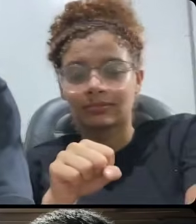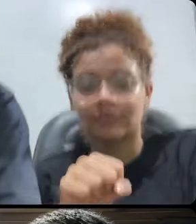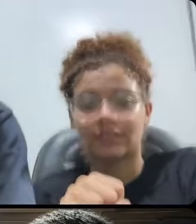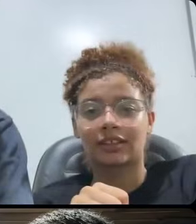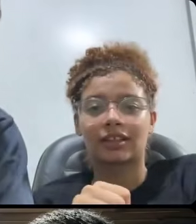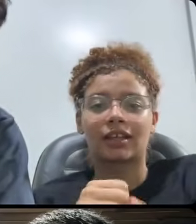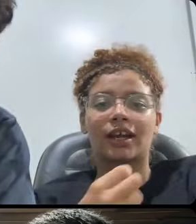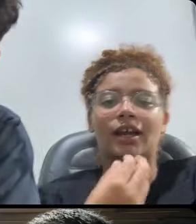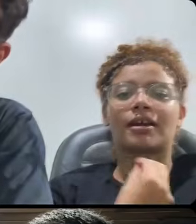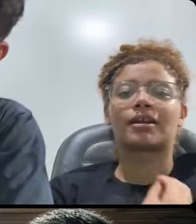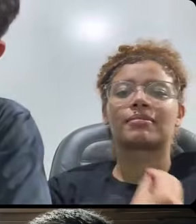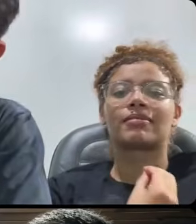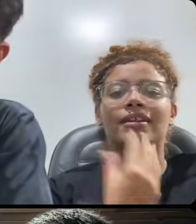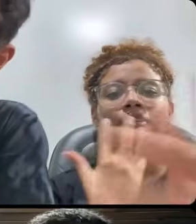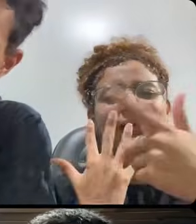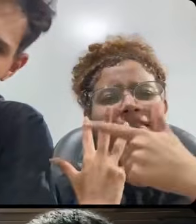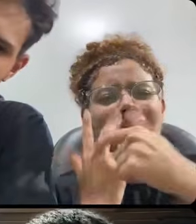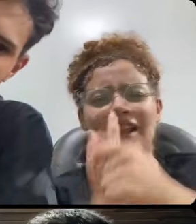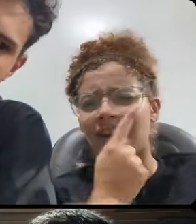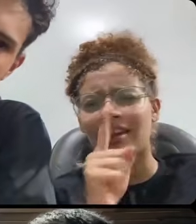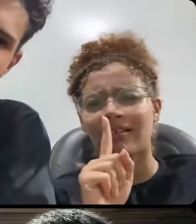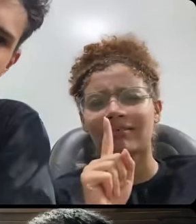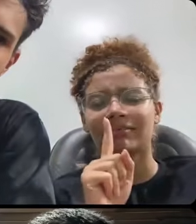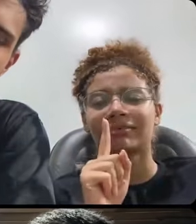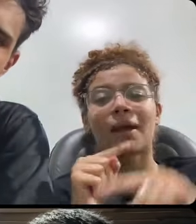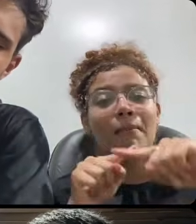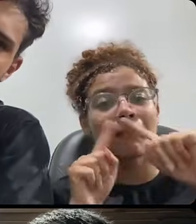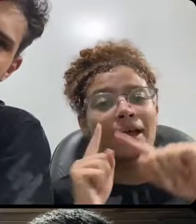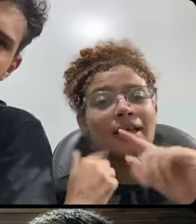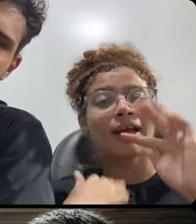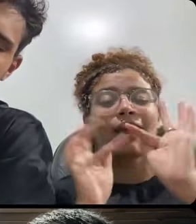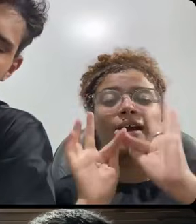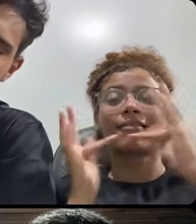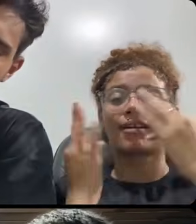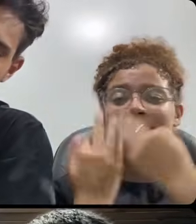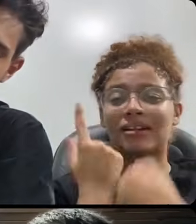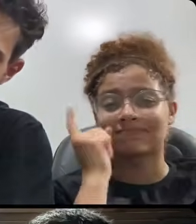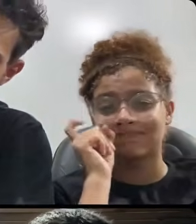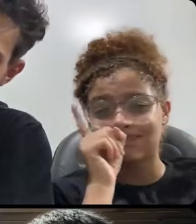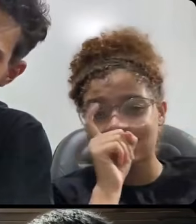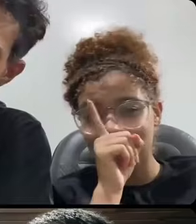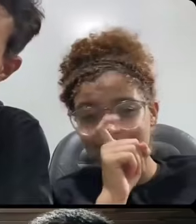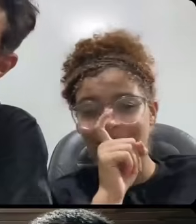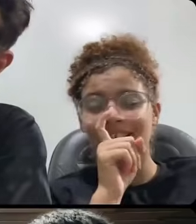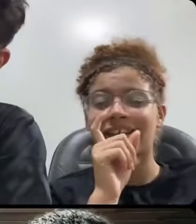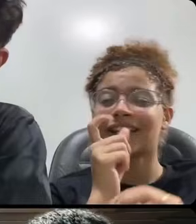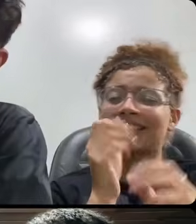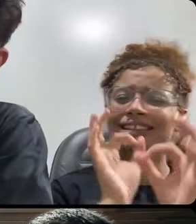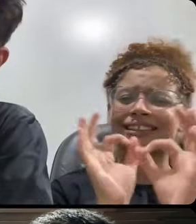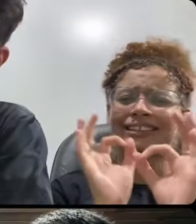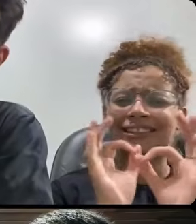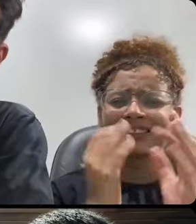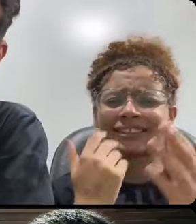foi aquela maravilha e tudo mais. Minha família é um pouco desestruturada,